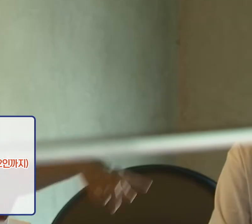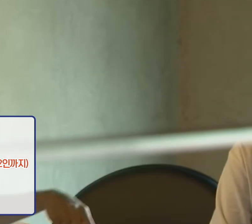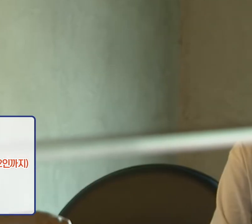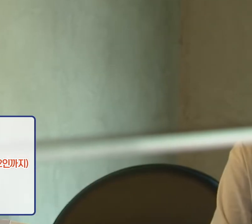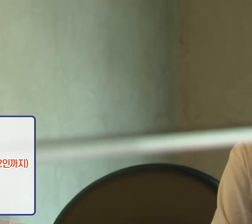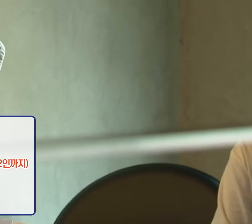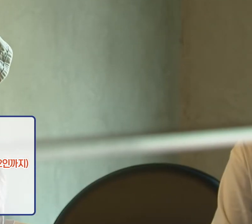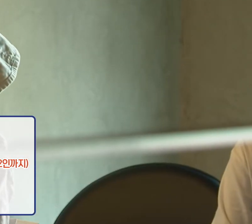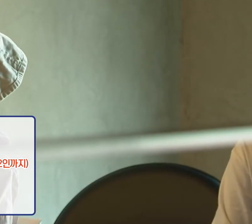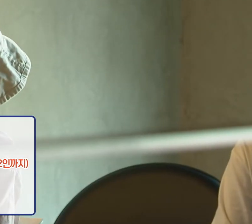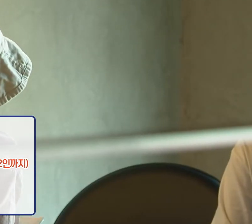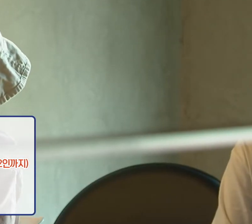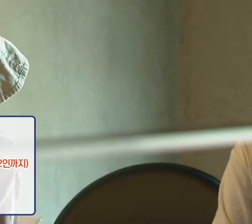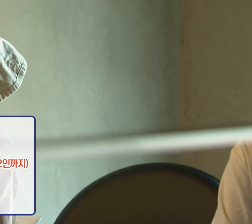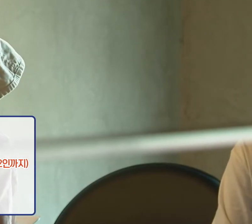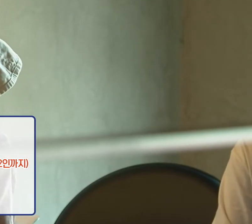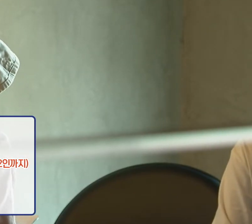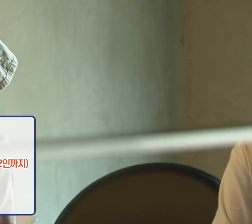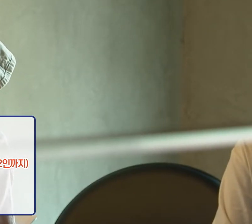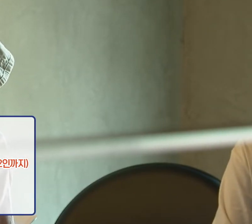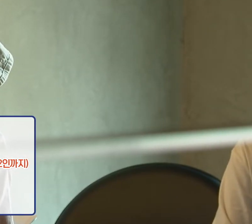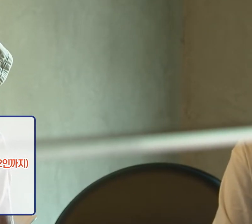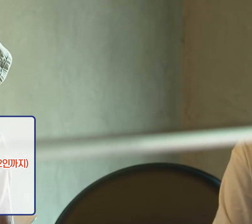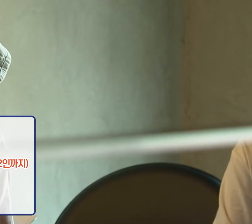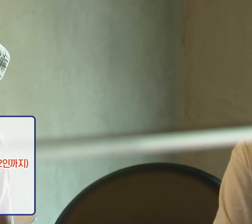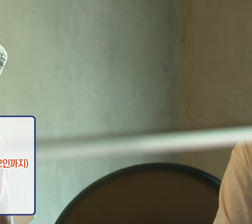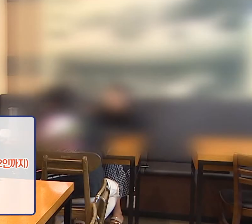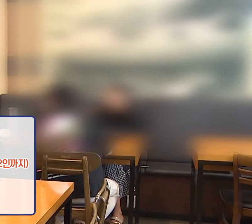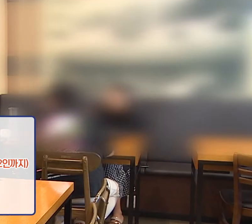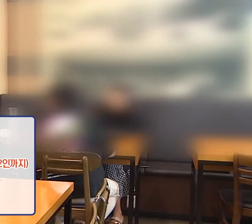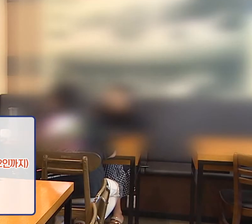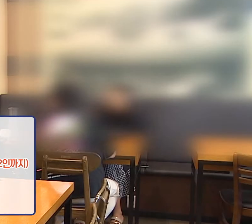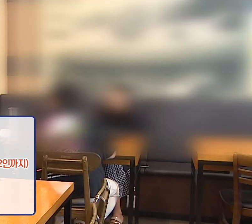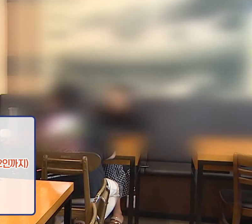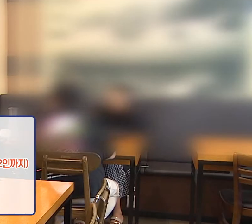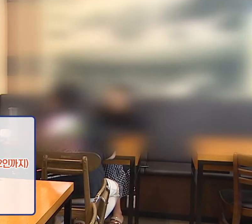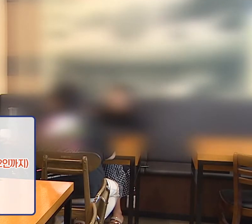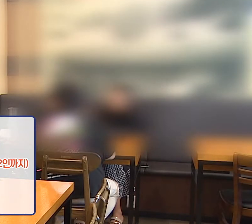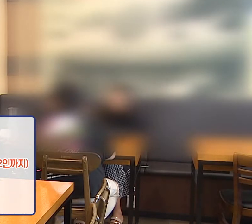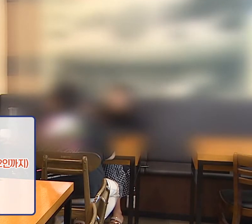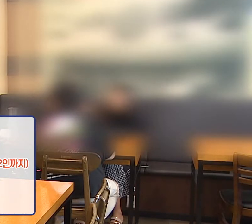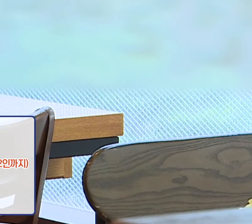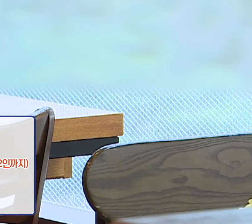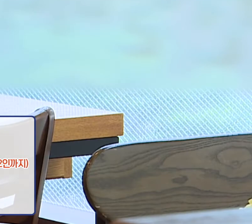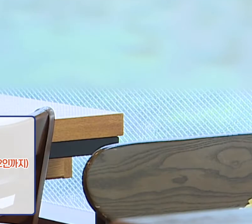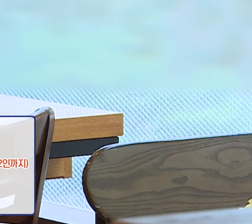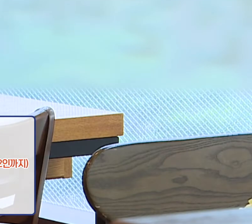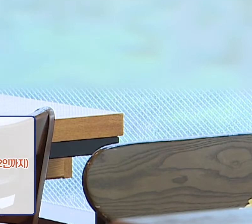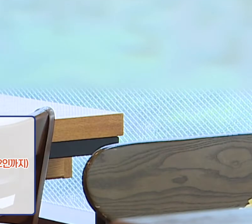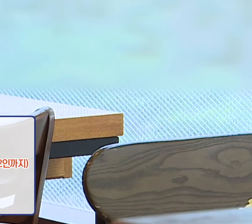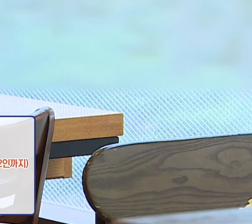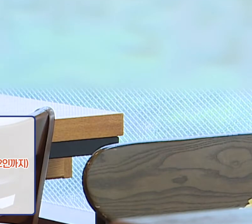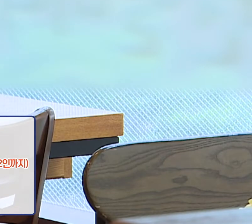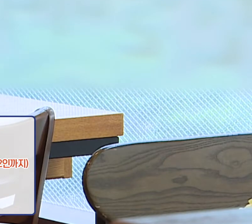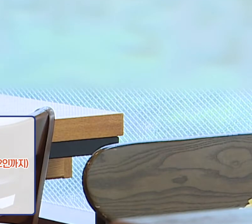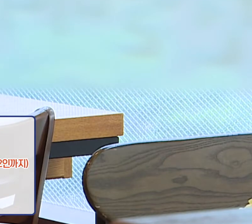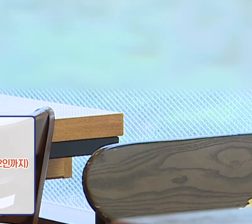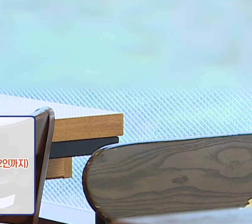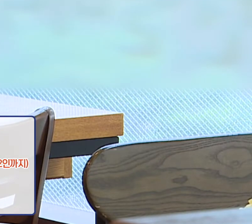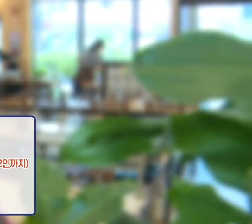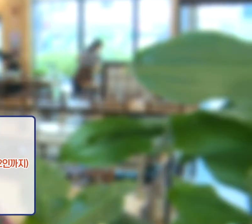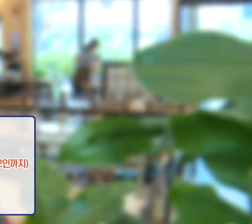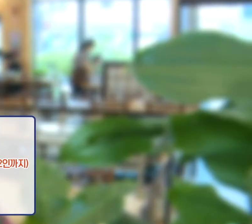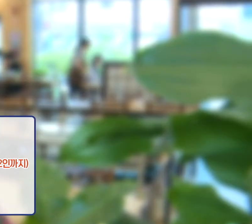모일 수 있습니다. 단 식당과 카페에서는 백신 접종 완료자 2명을 포함해 최대 4명까지는